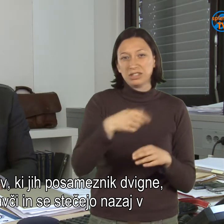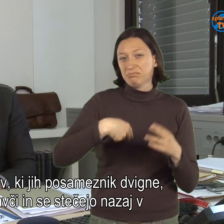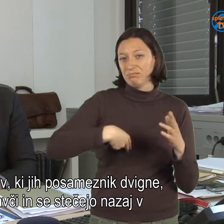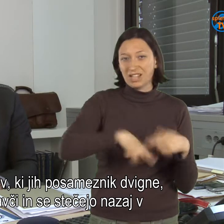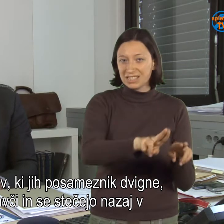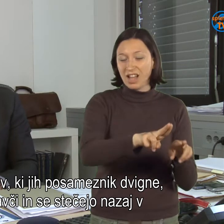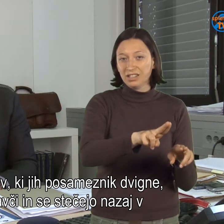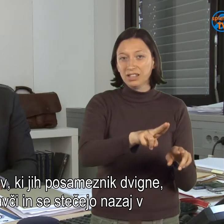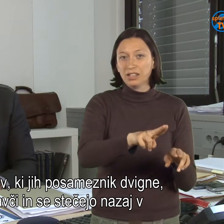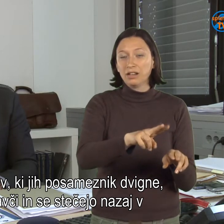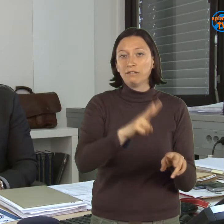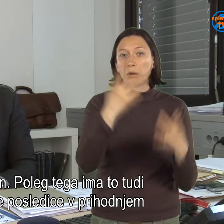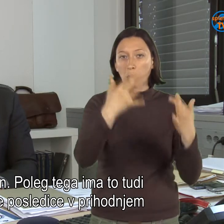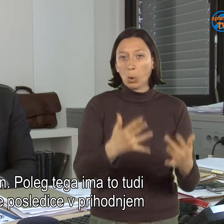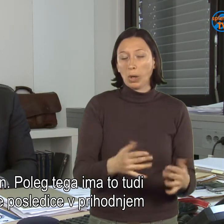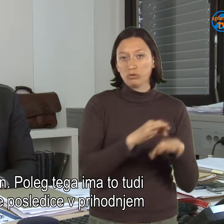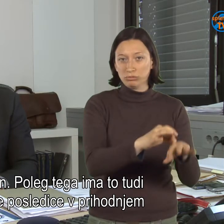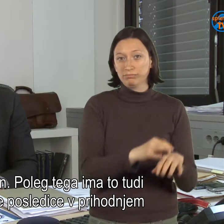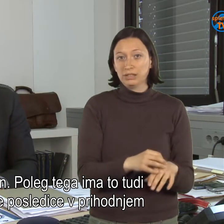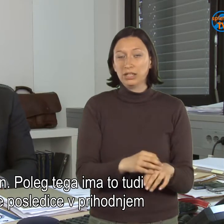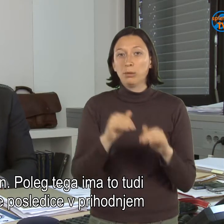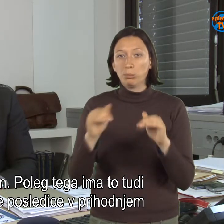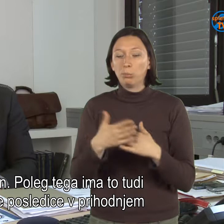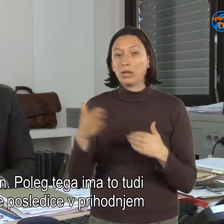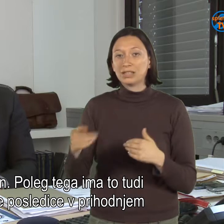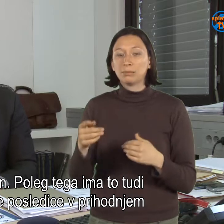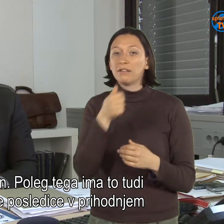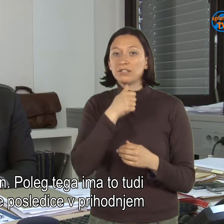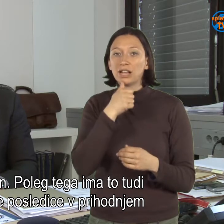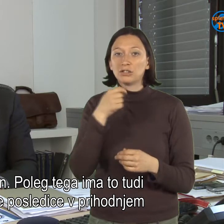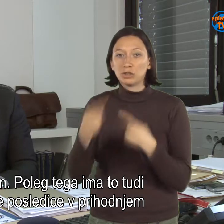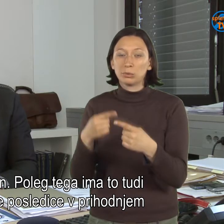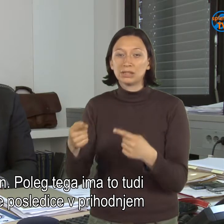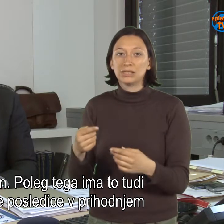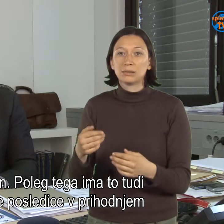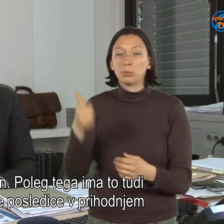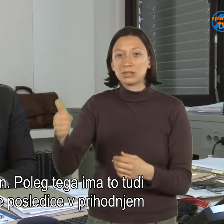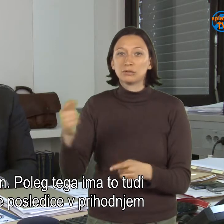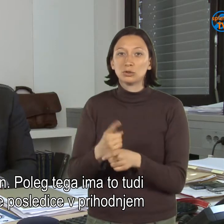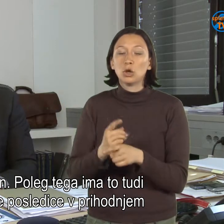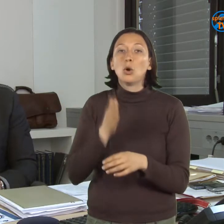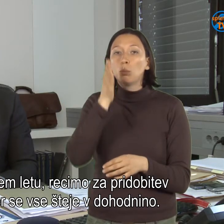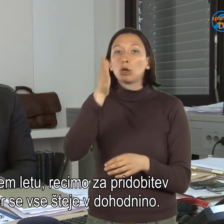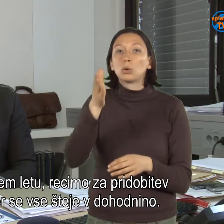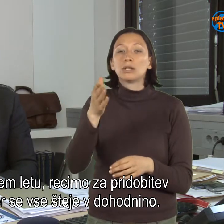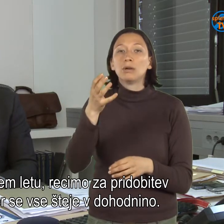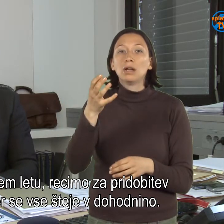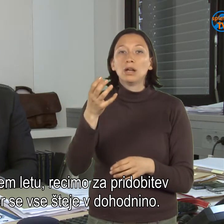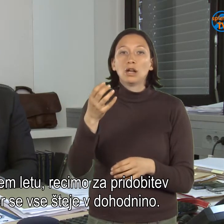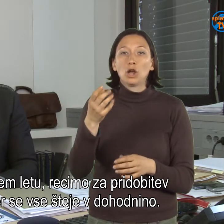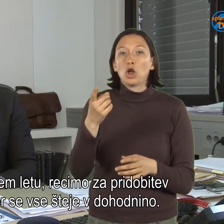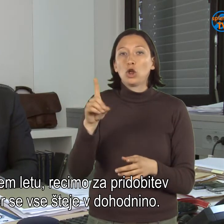stečejo nazaj v proračun. Poleg tega, da ima to finančne posledice za posameznika tudi v prihodnjem dohodninskem